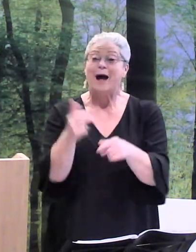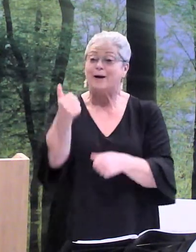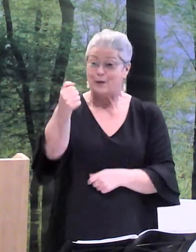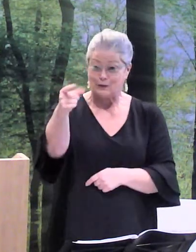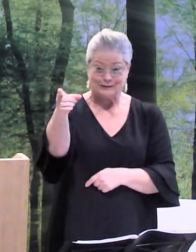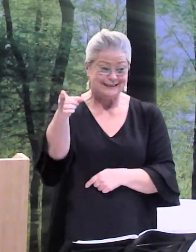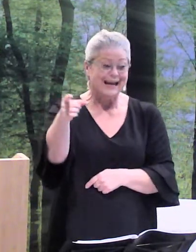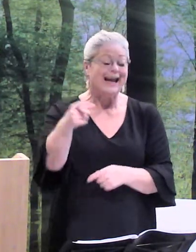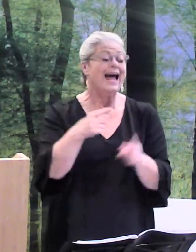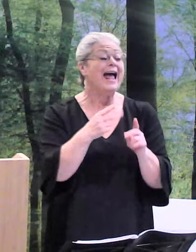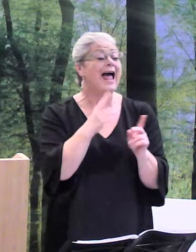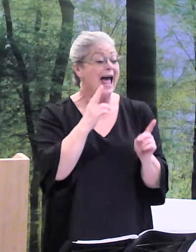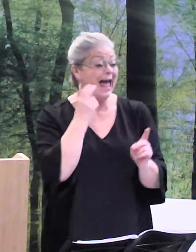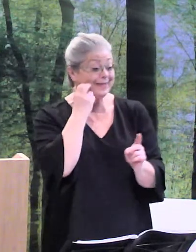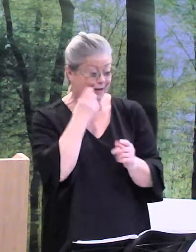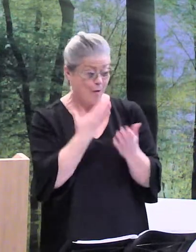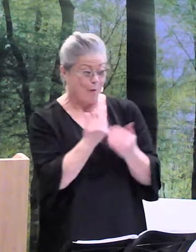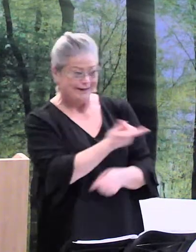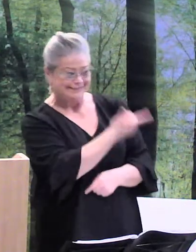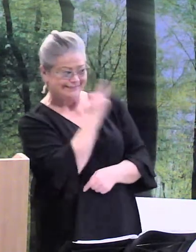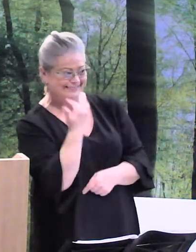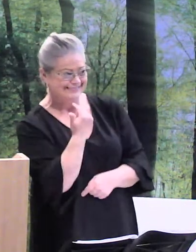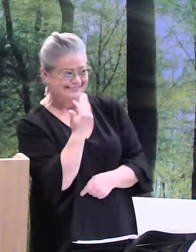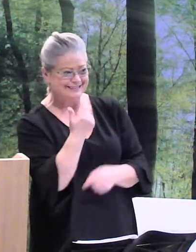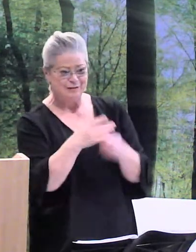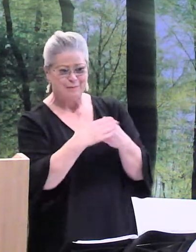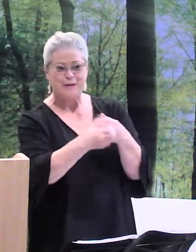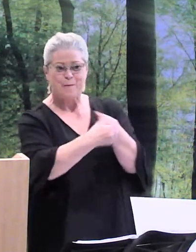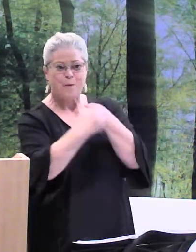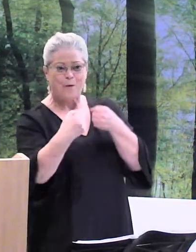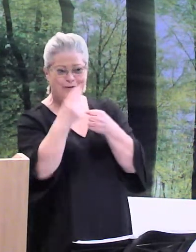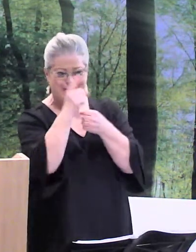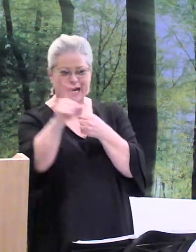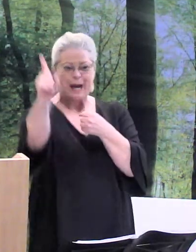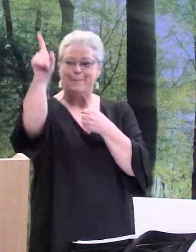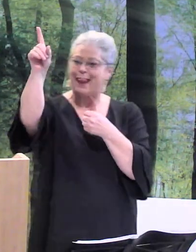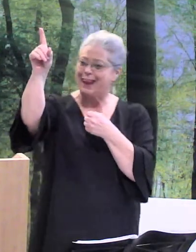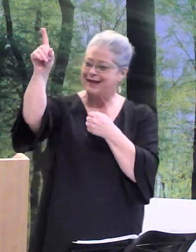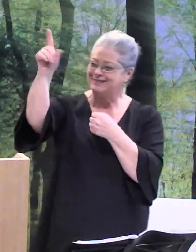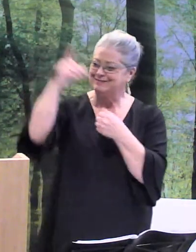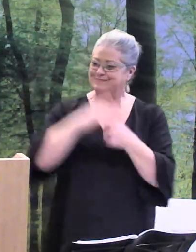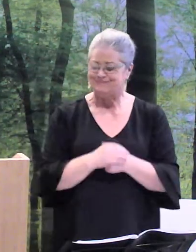Rosa Hendrik opwachten aan de poort van de hemel.